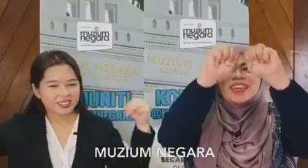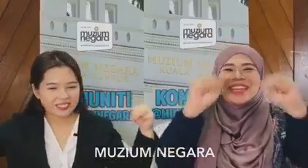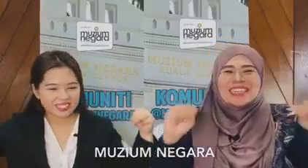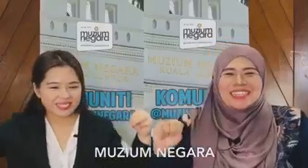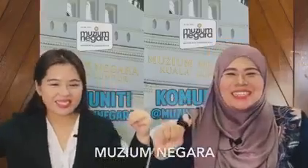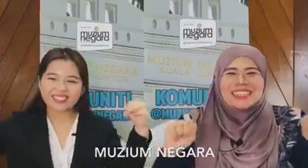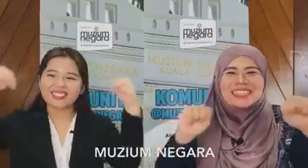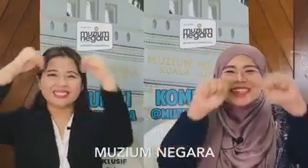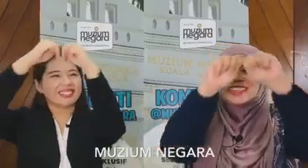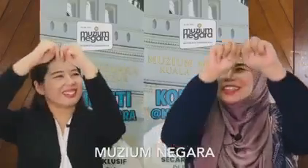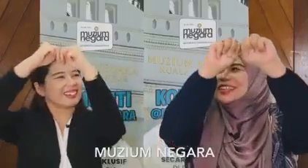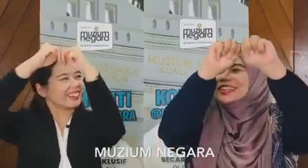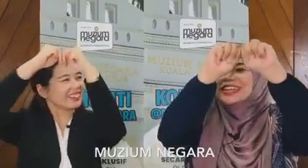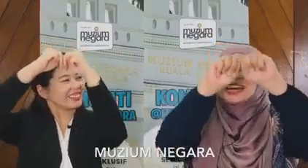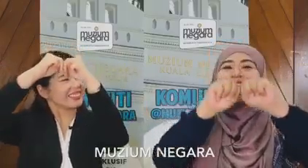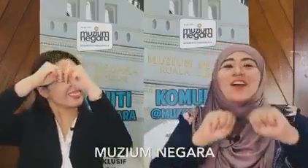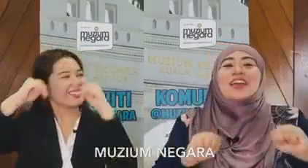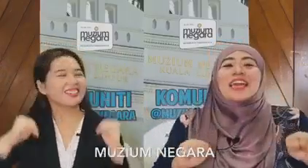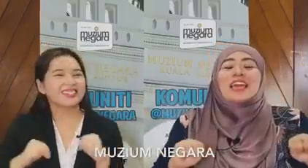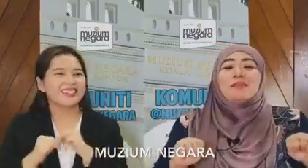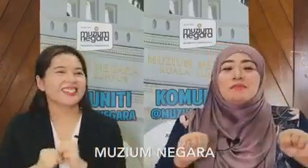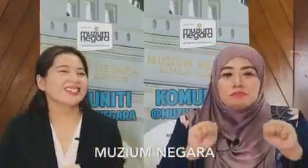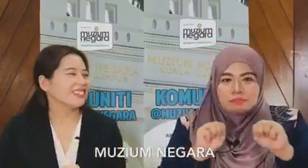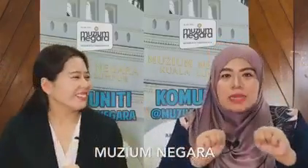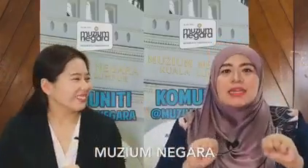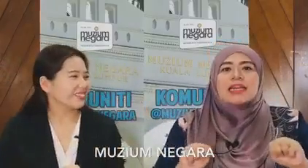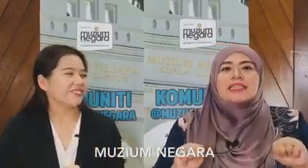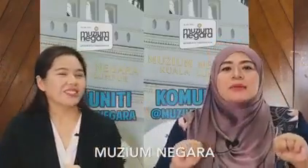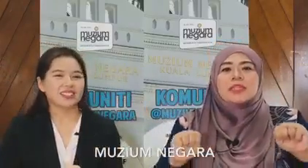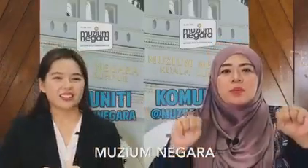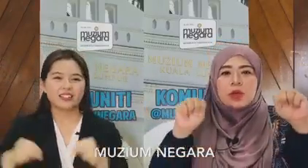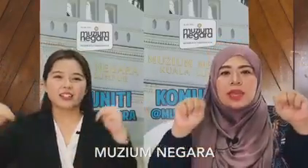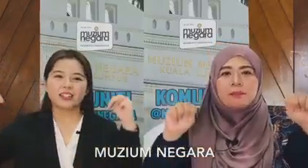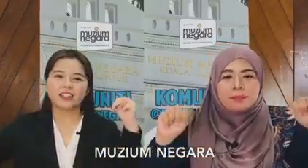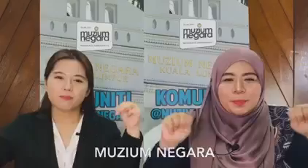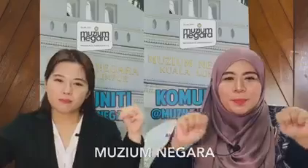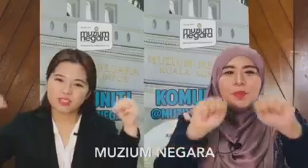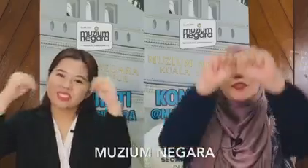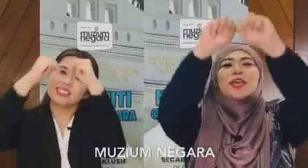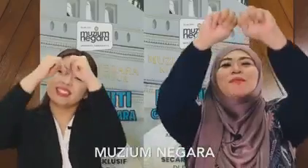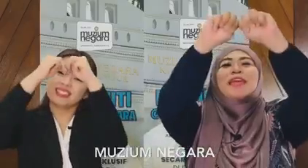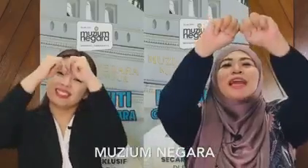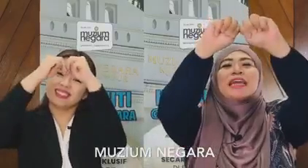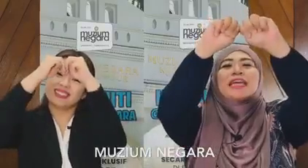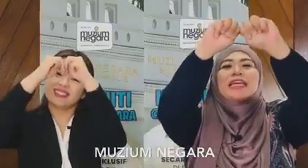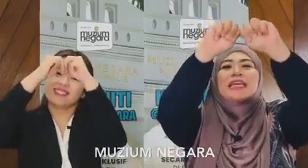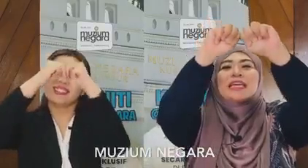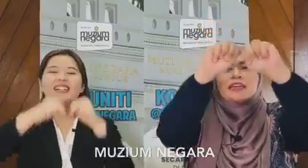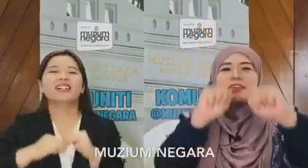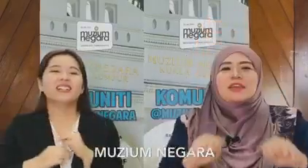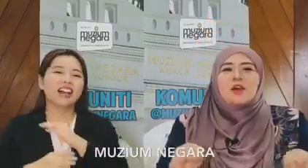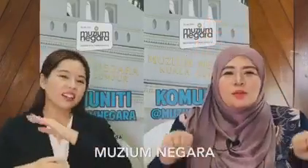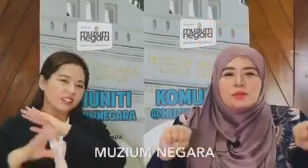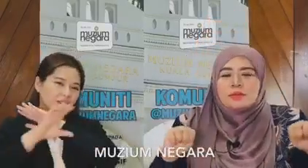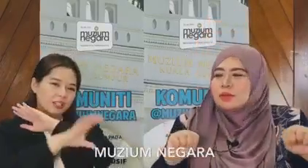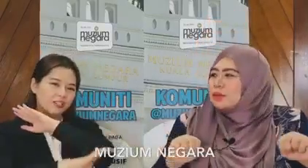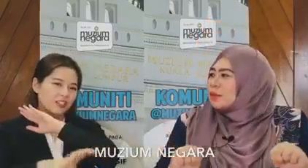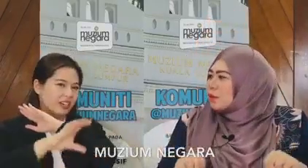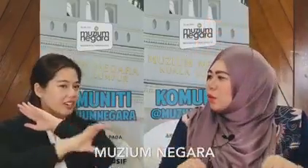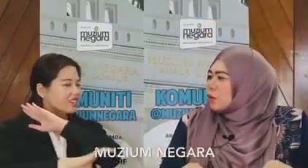macam segitiga naik ke atas. Yeah. Okey, marilah kita sama-sama buat M. Muzium Negara. Ya, yeah, negara ialah macam ni. Country.